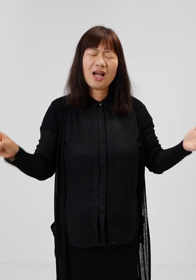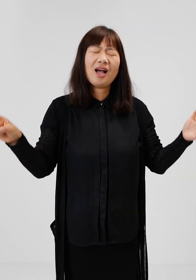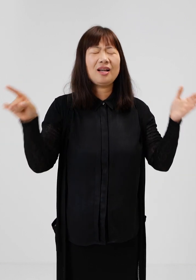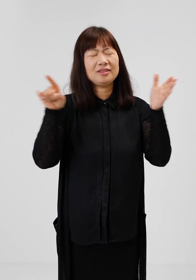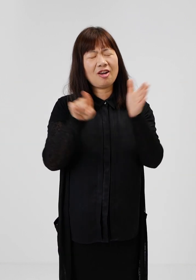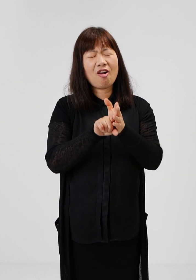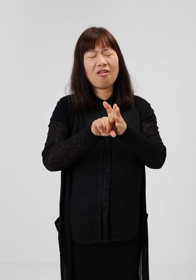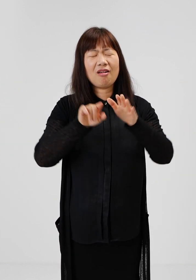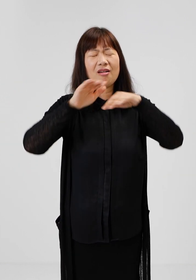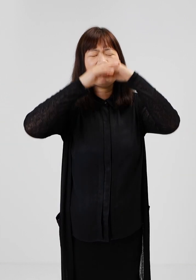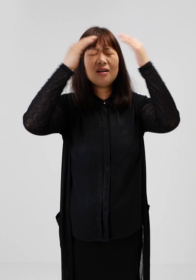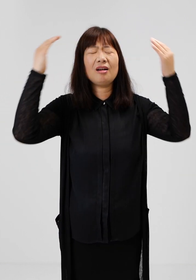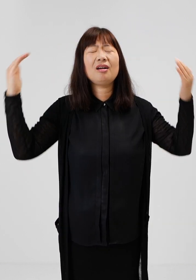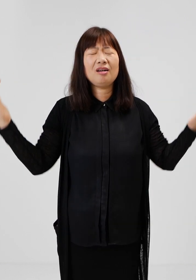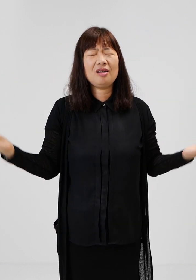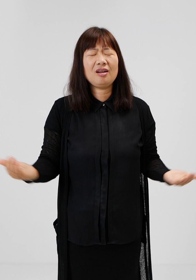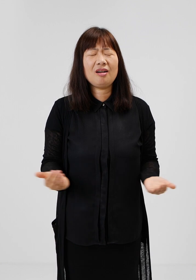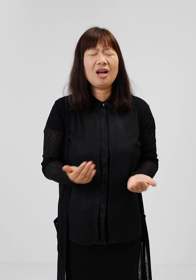믿음하여